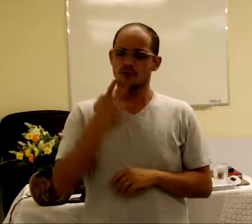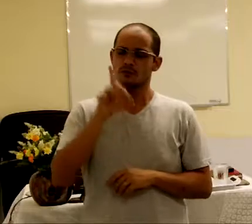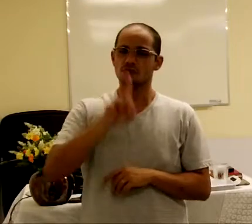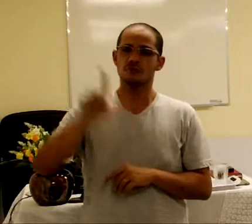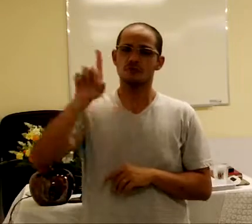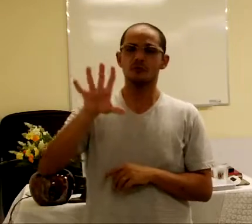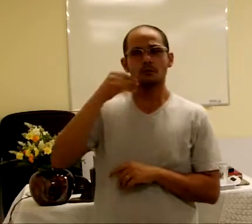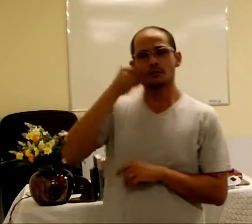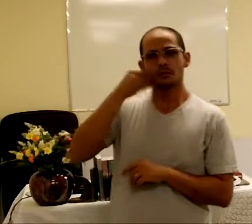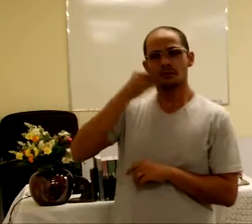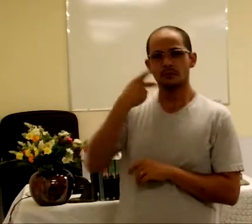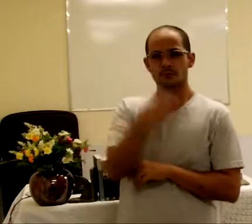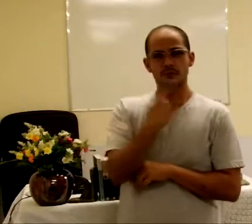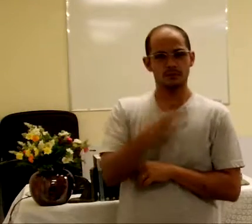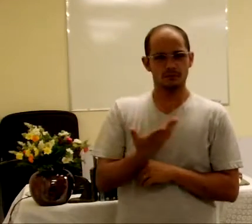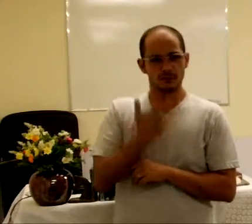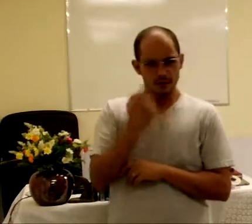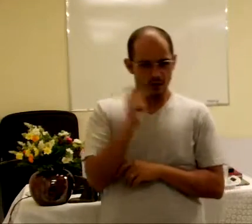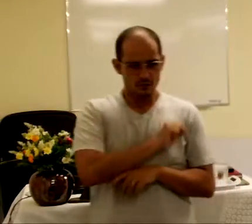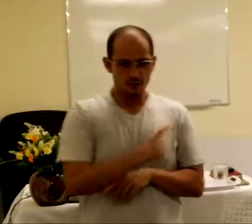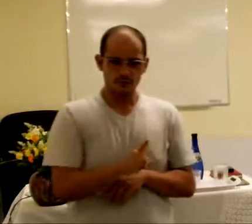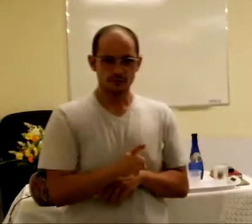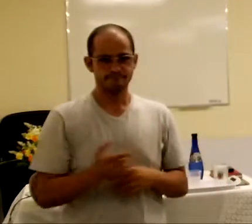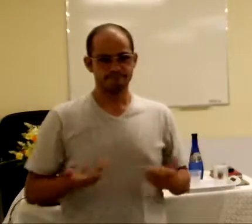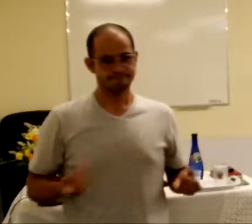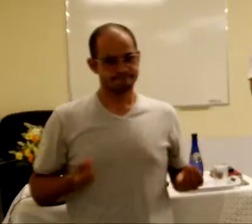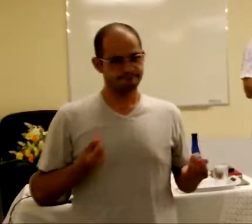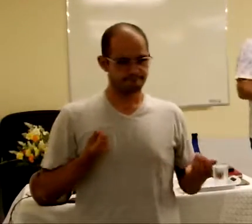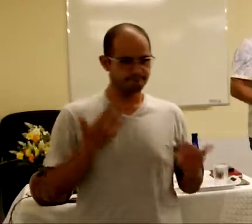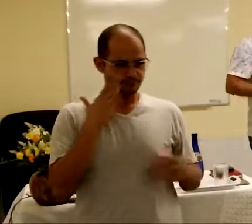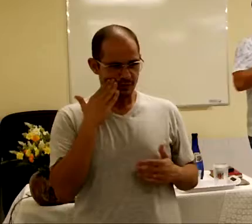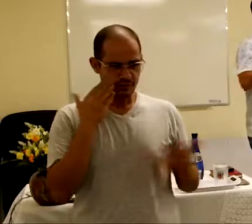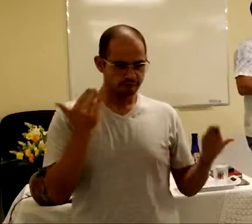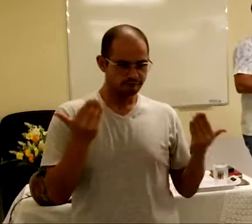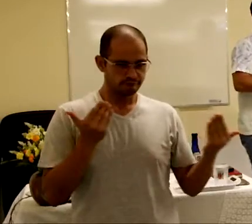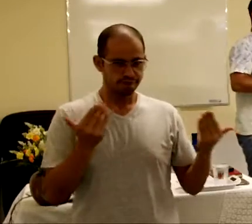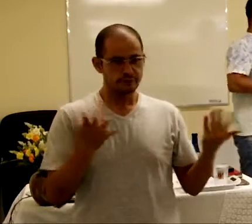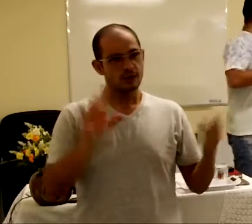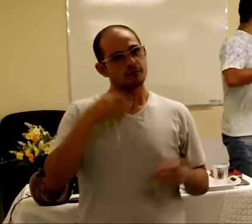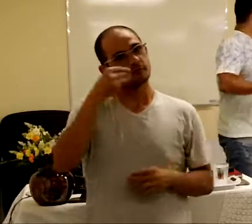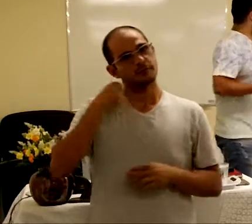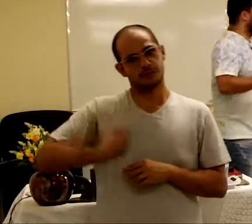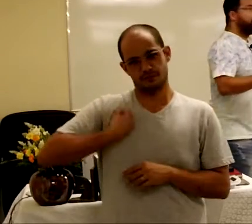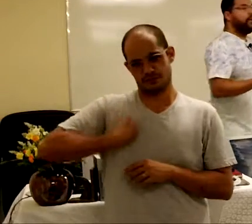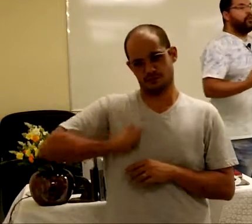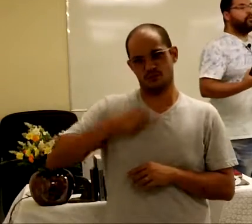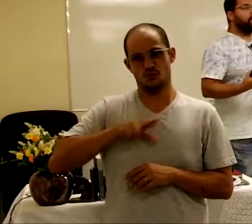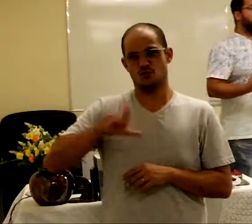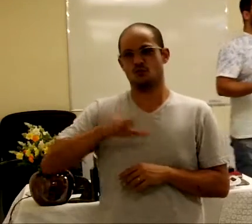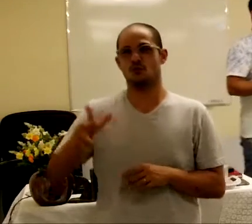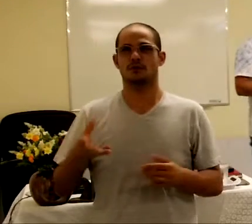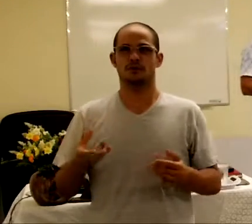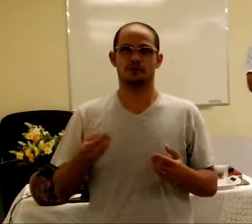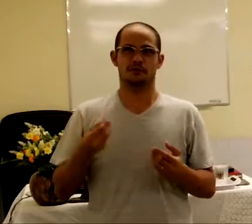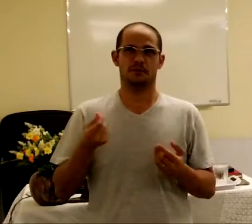se ele experimenta assim, você vai negar? Estão entendendo? É a experiência da vida, não é uma